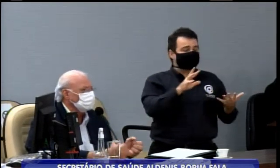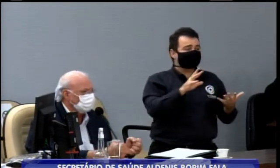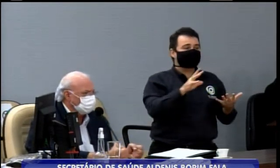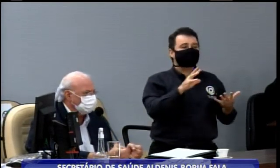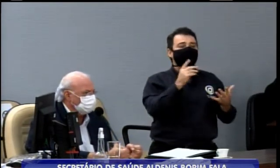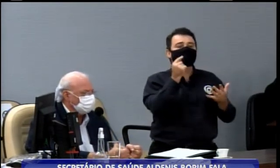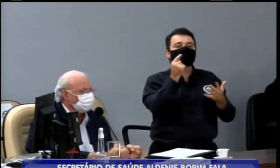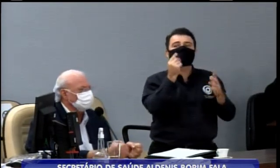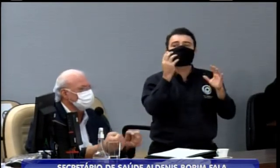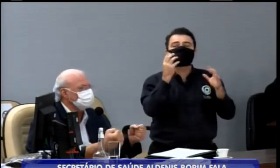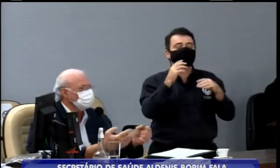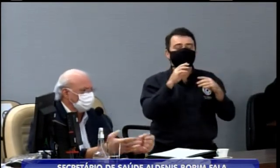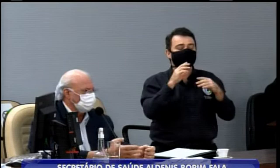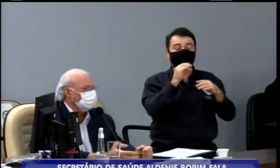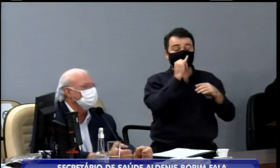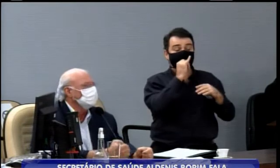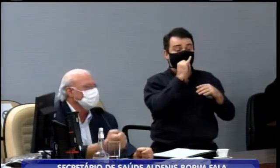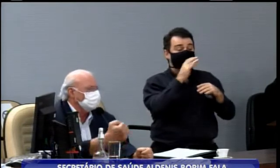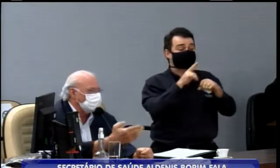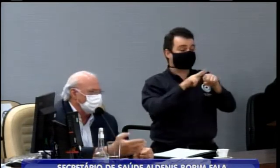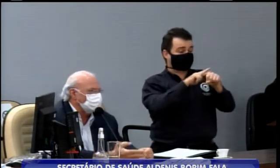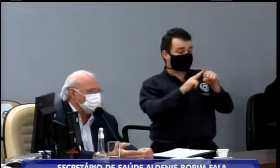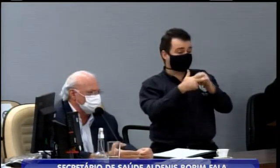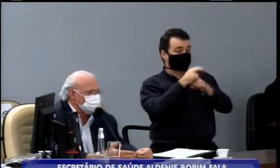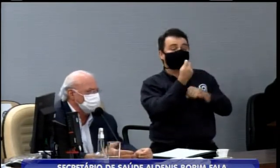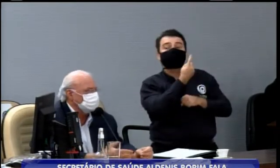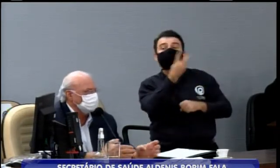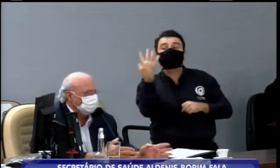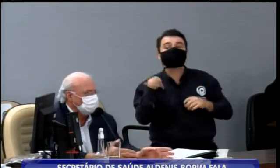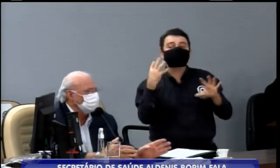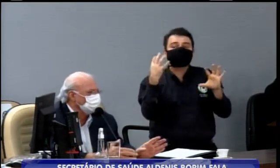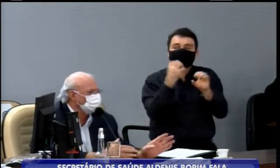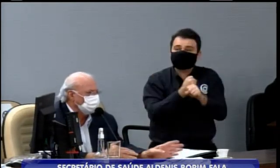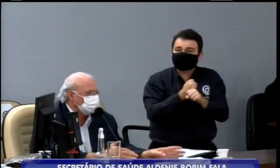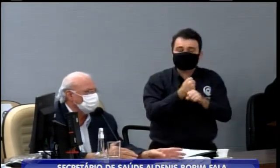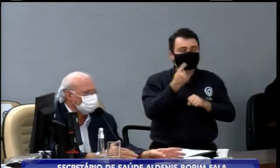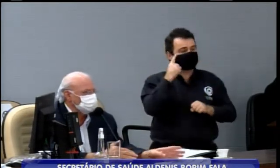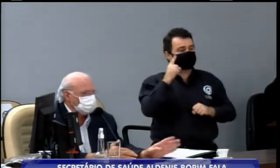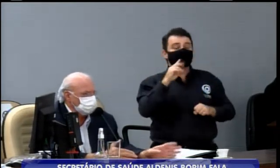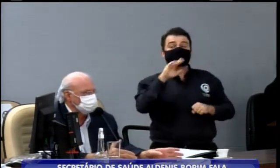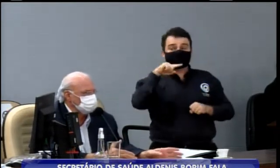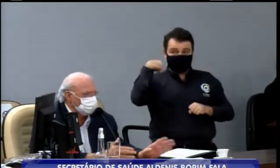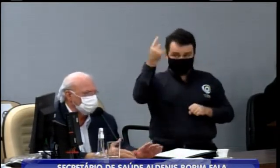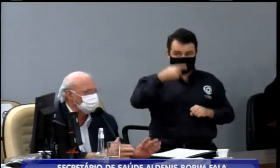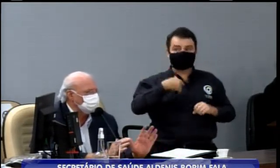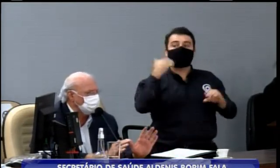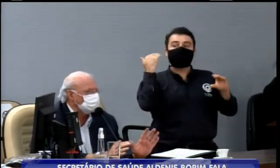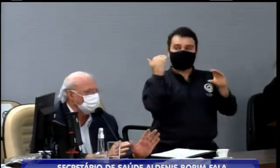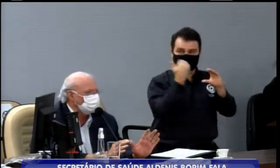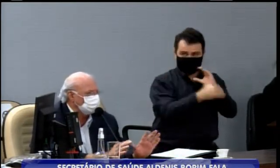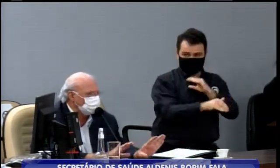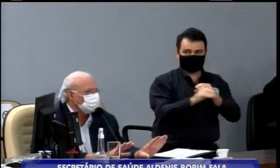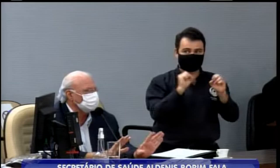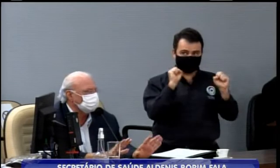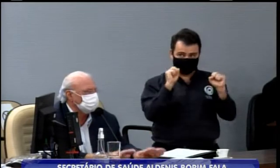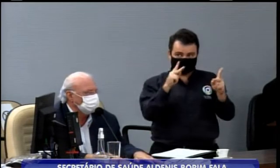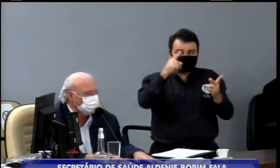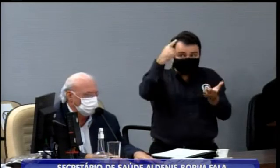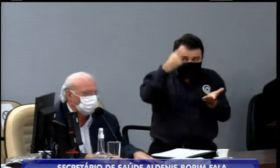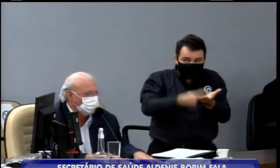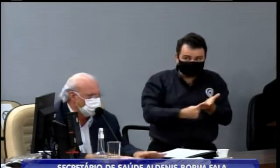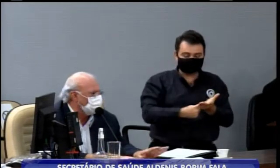número na mão. Posso te mandar com o maior prazer, ainda atualizado de hoje,